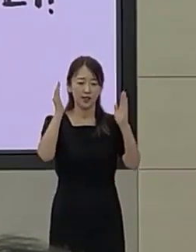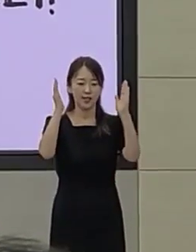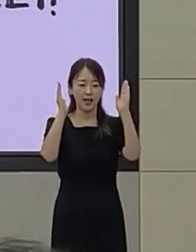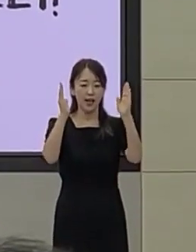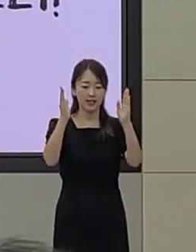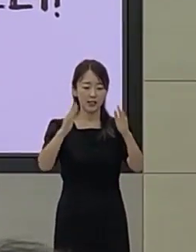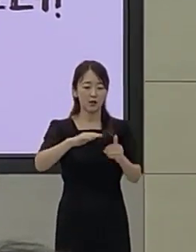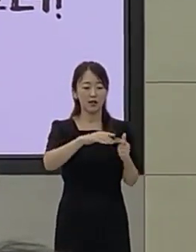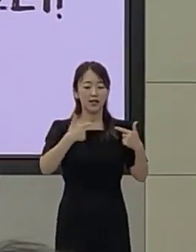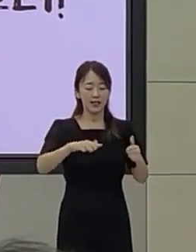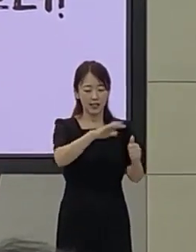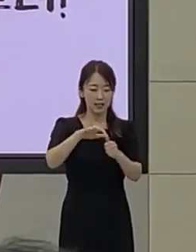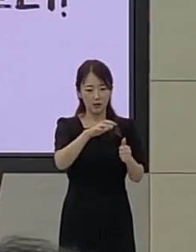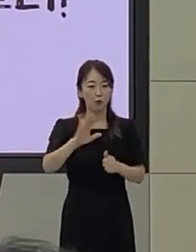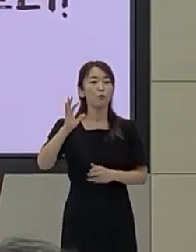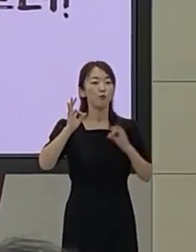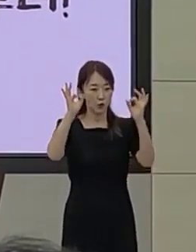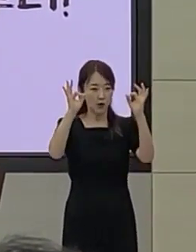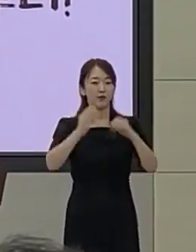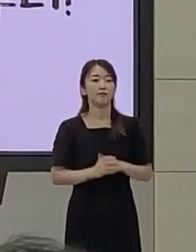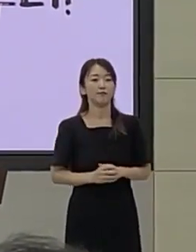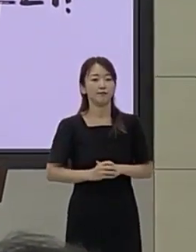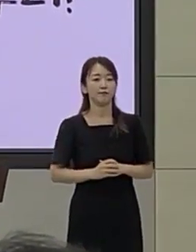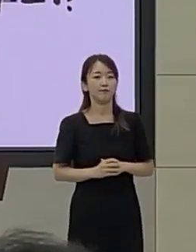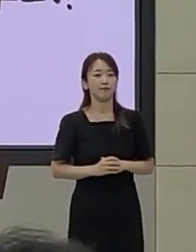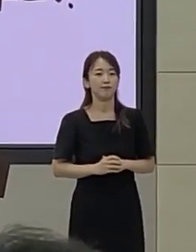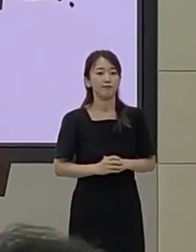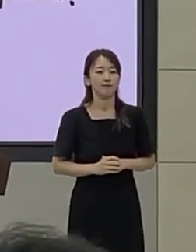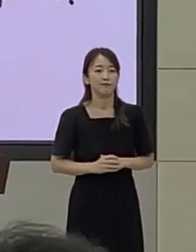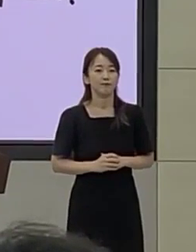넓음이 되도록 운영하겠습니다.